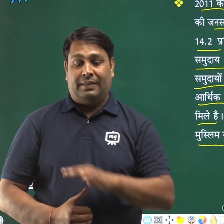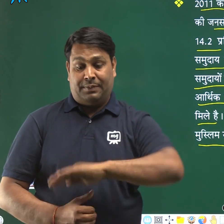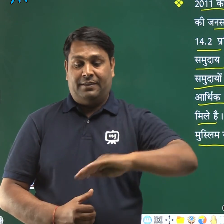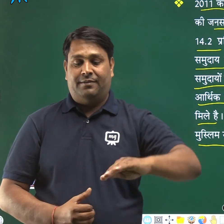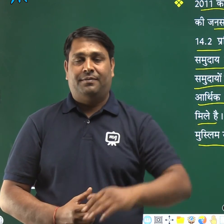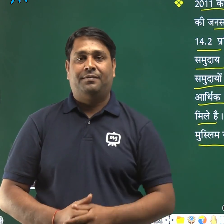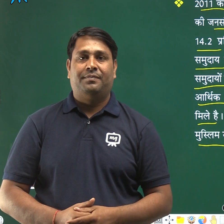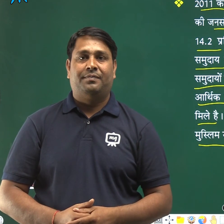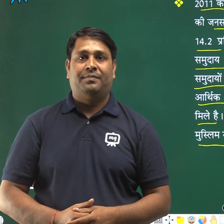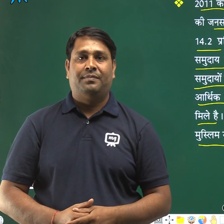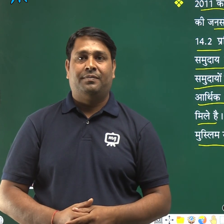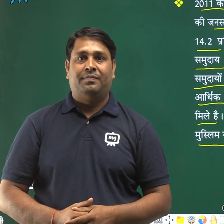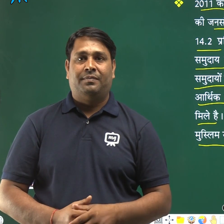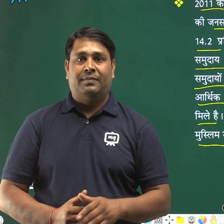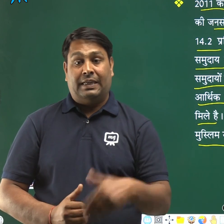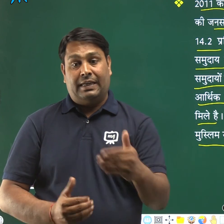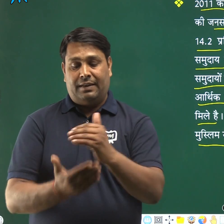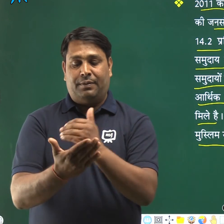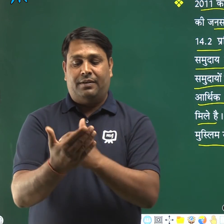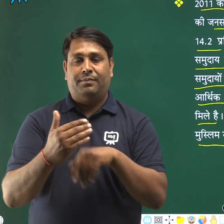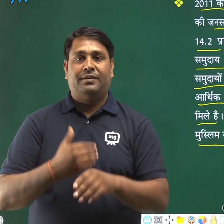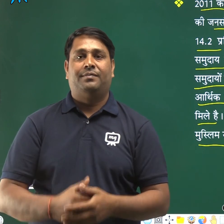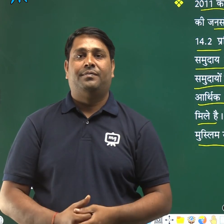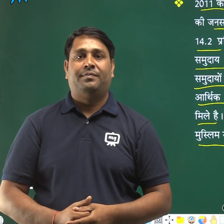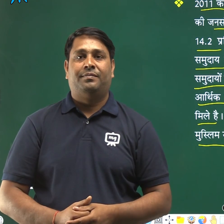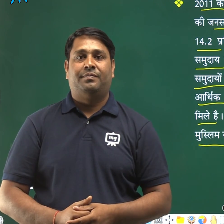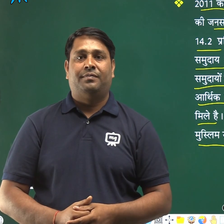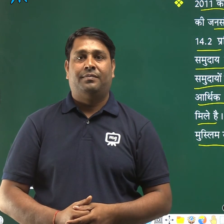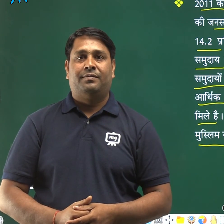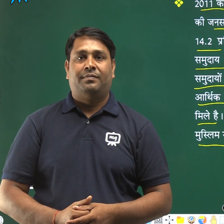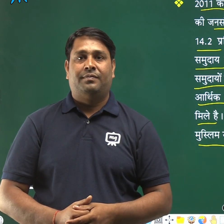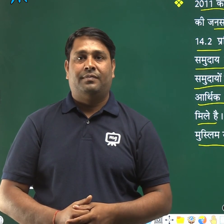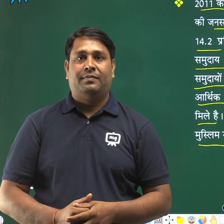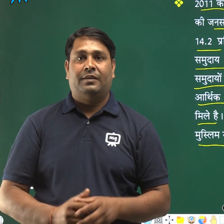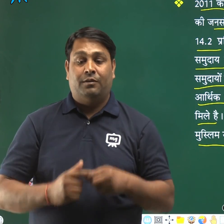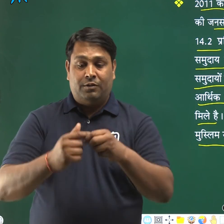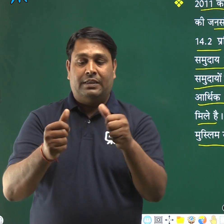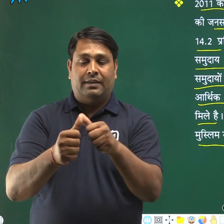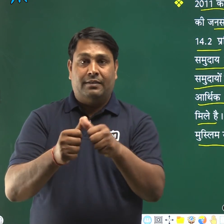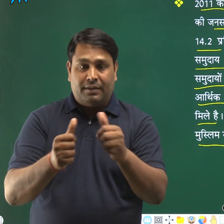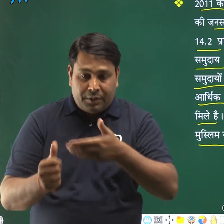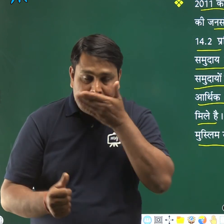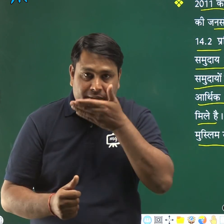बच्चों, आगे भाग में हम इसके प्रश्न उत्तर करवाएंगे।